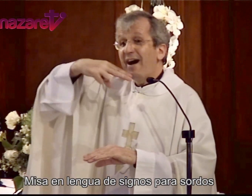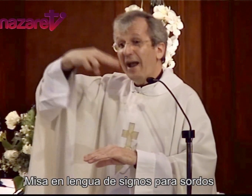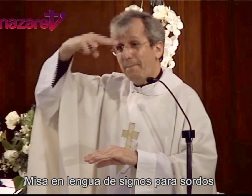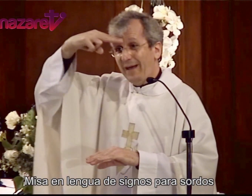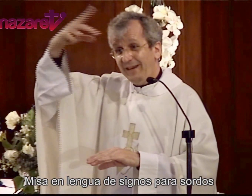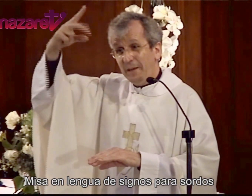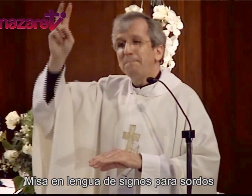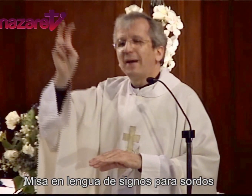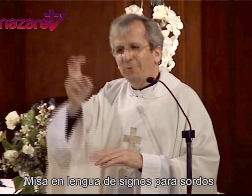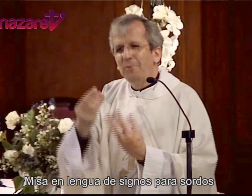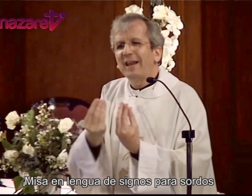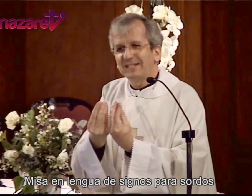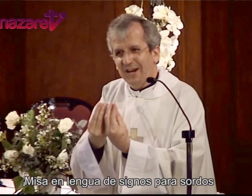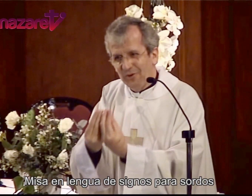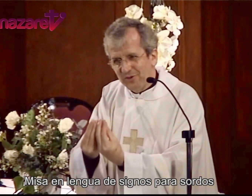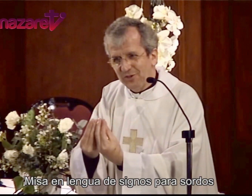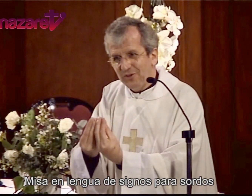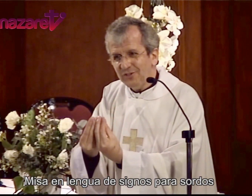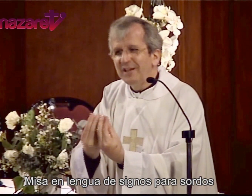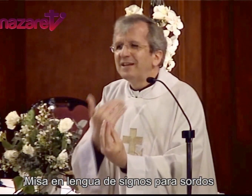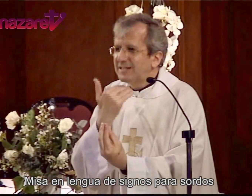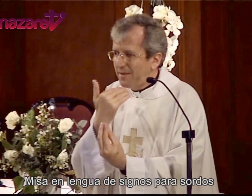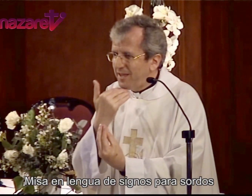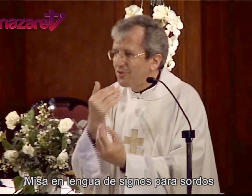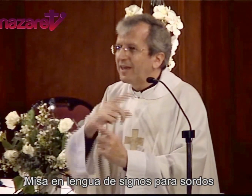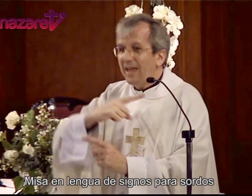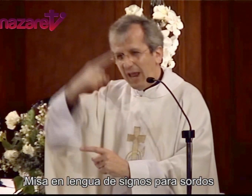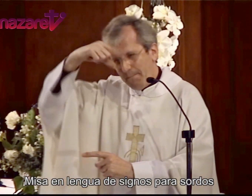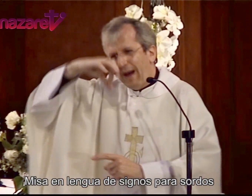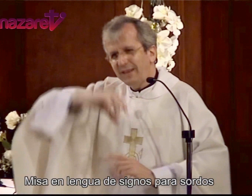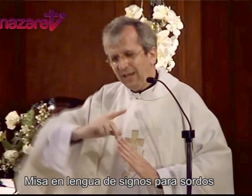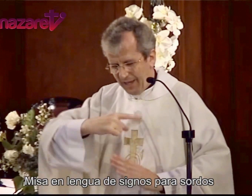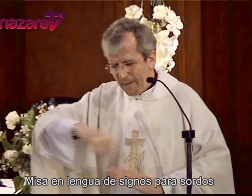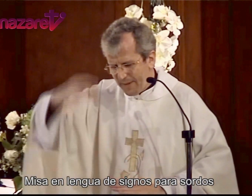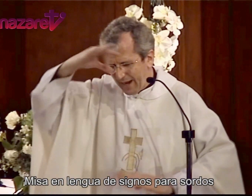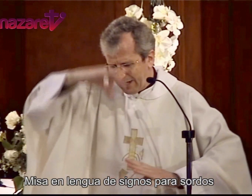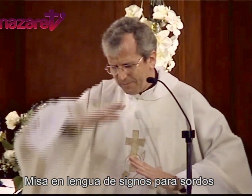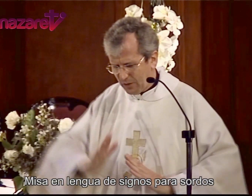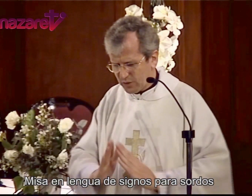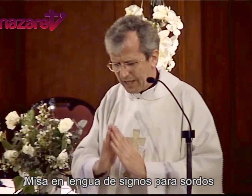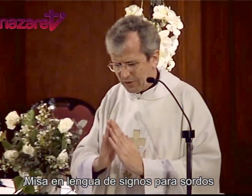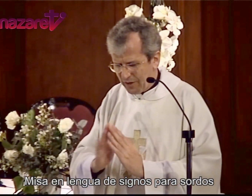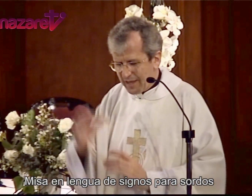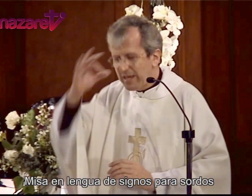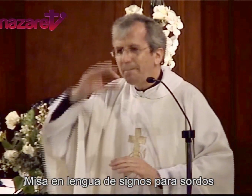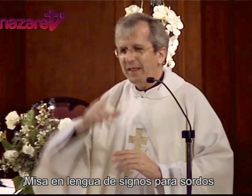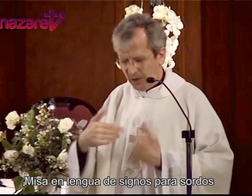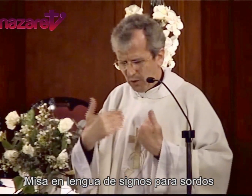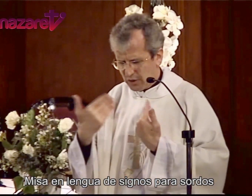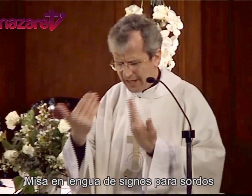Al Padre Para volver A estar con nosotros Sabiendo que El Padre Enviará Al Espíritu Santo Y el Padre Os